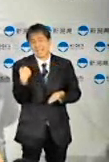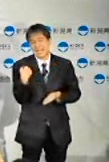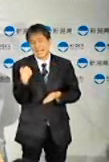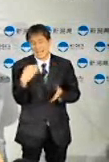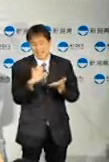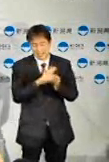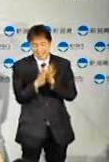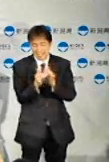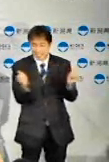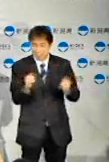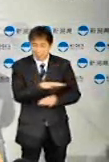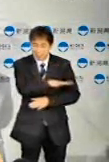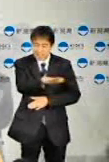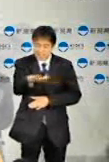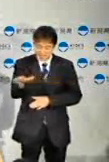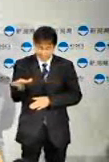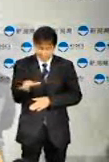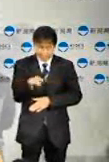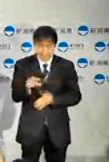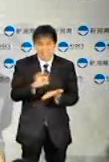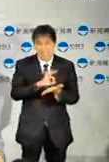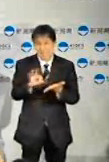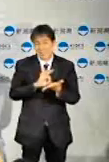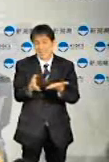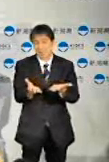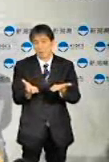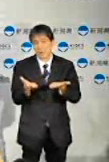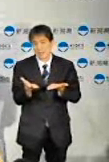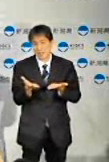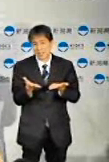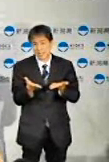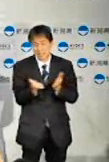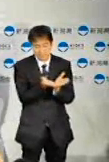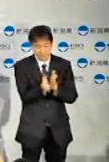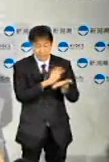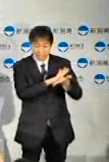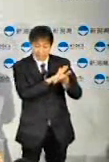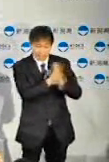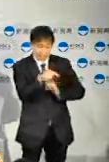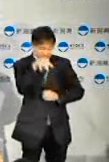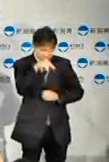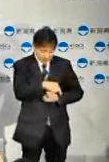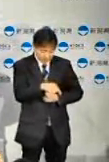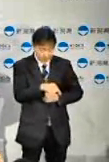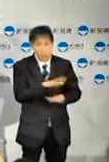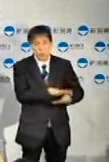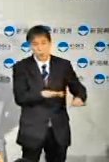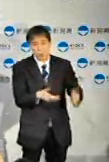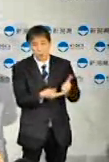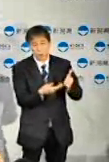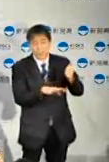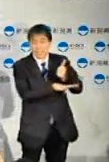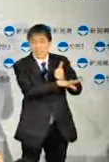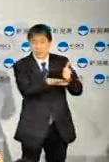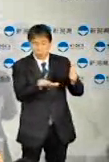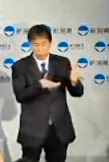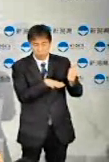民の皆さんに本当に活用していただく中で、新潟県の子育て環境というものについて